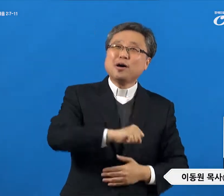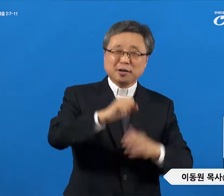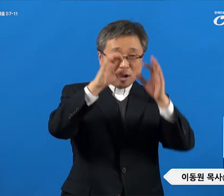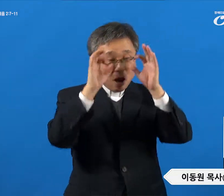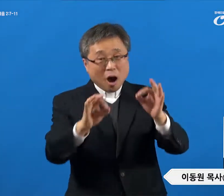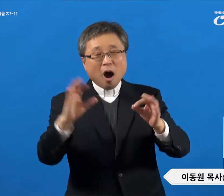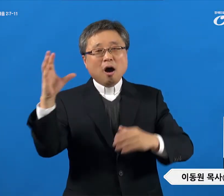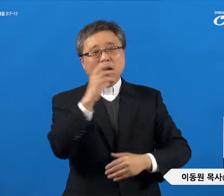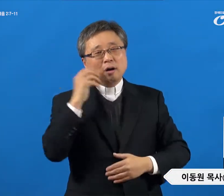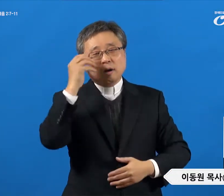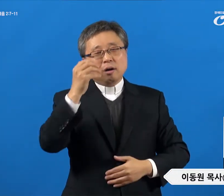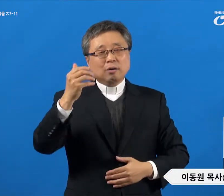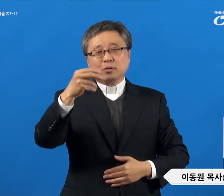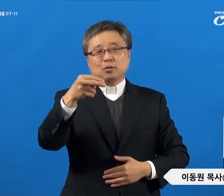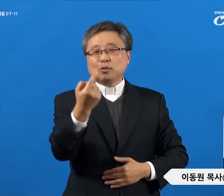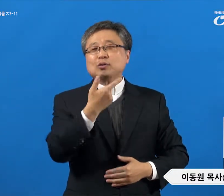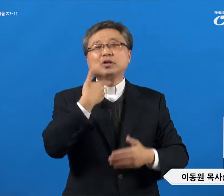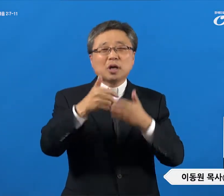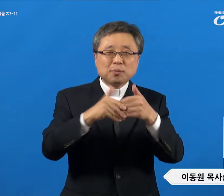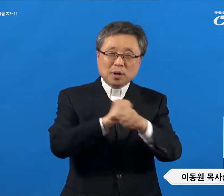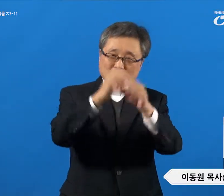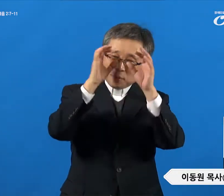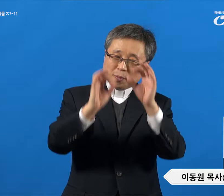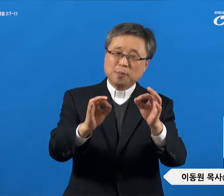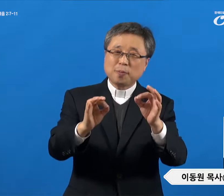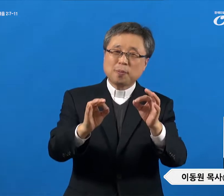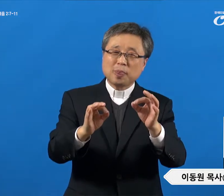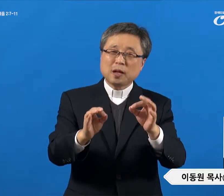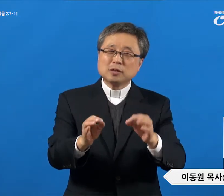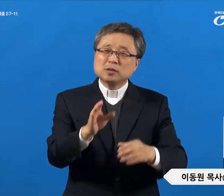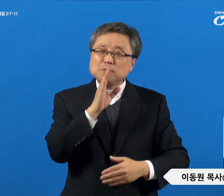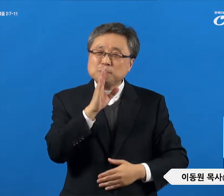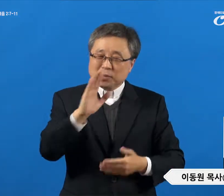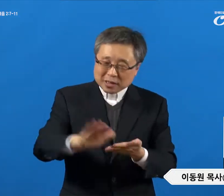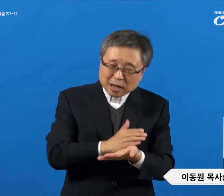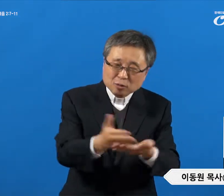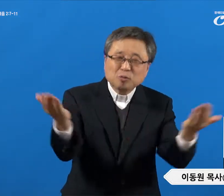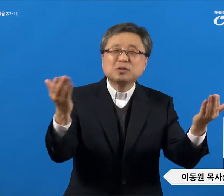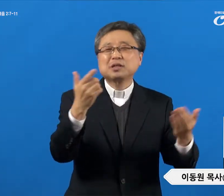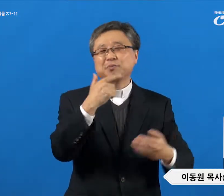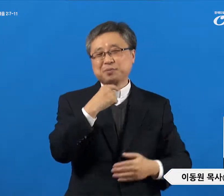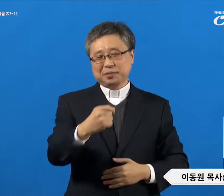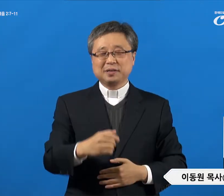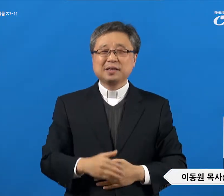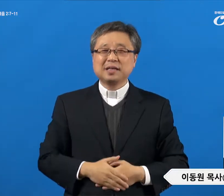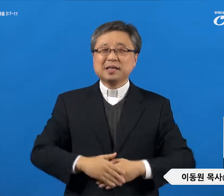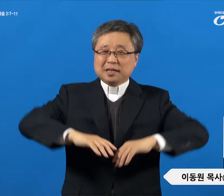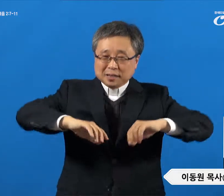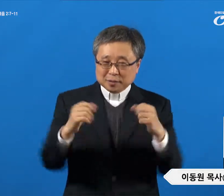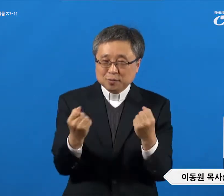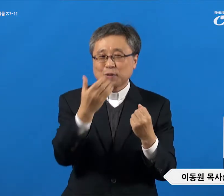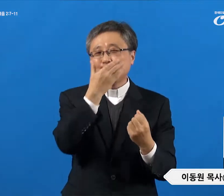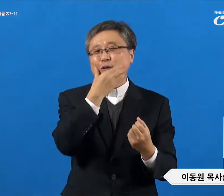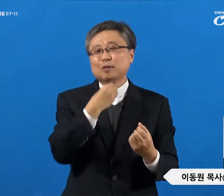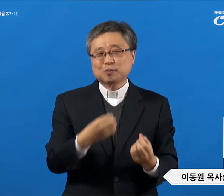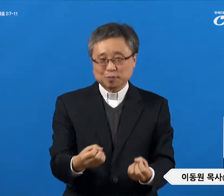성령도 체험해보고 그러면 막 나누고 싶잖아요. 이 비밀을 나누고 싶어요. 네, 순종의 축복,